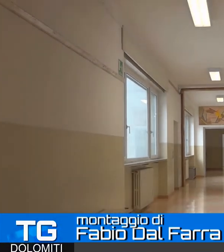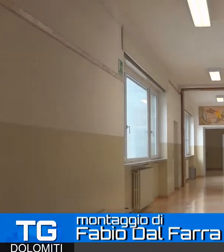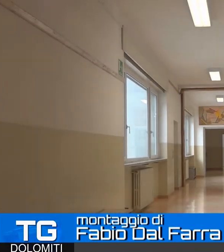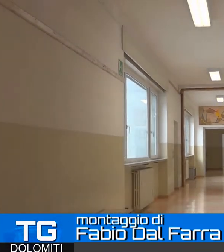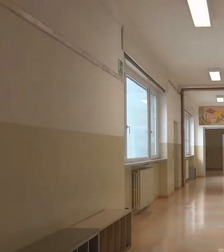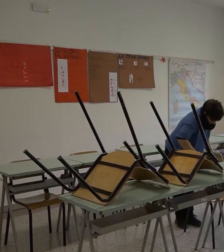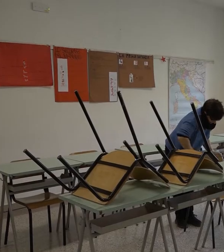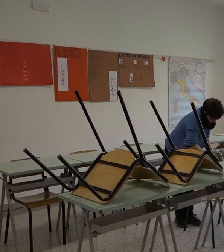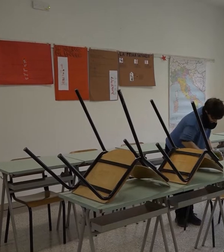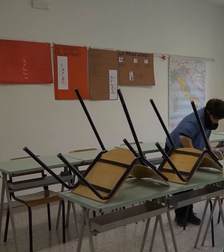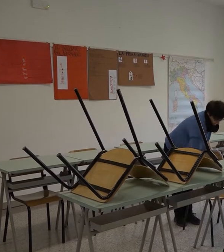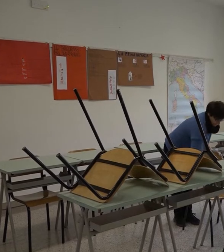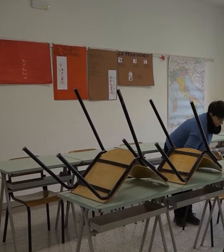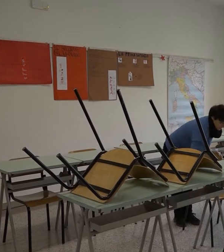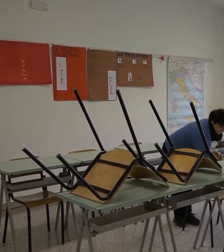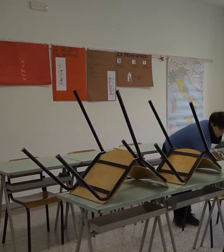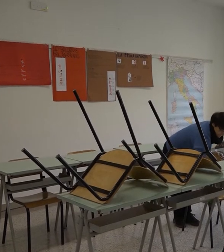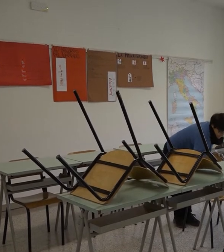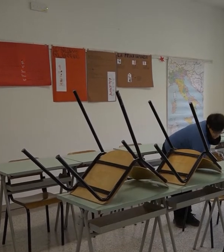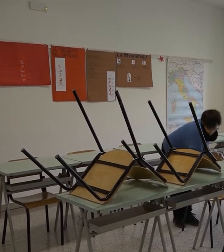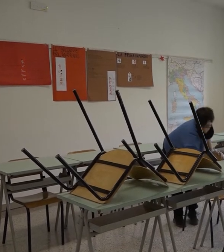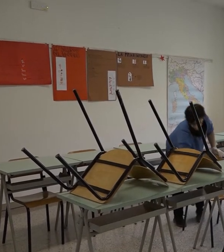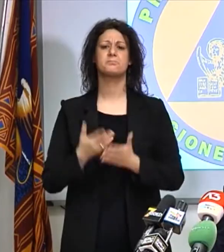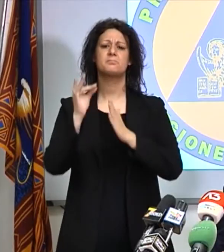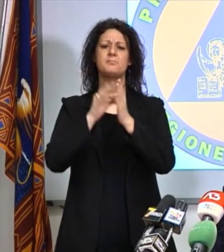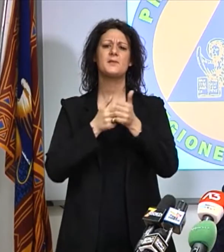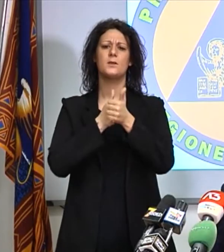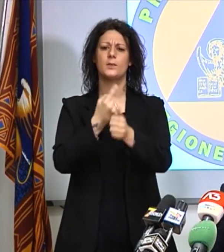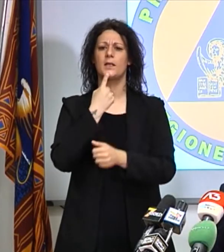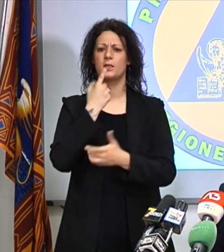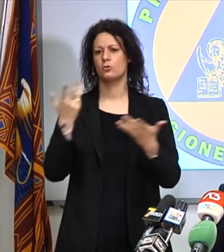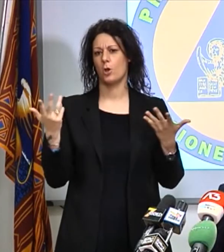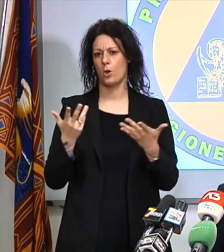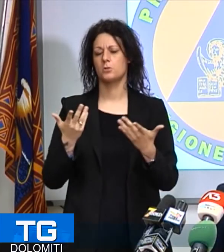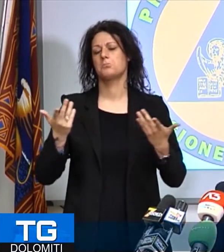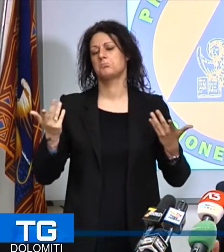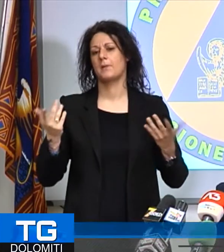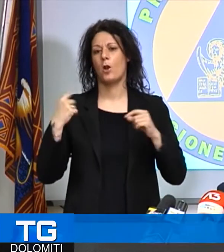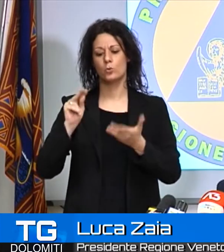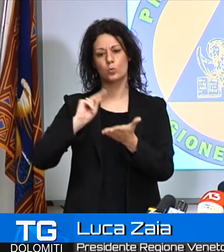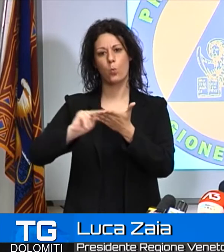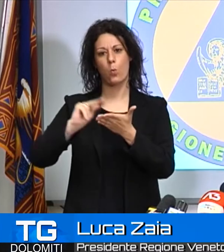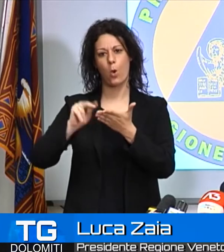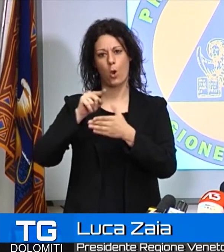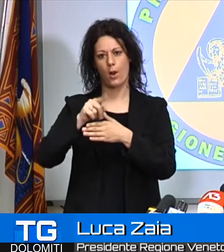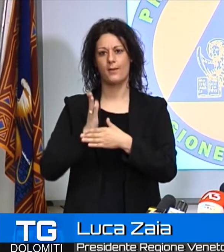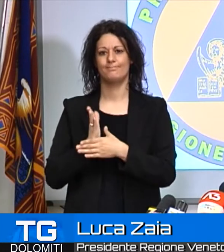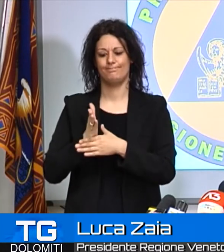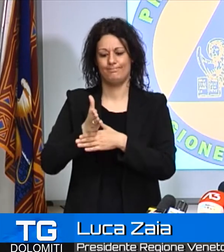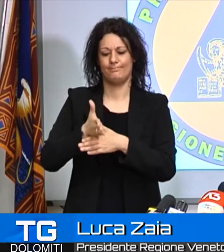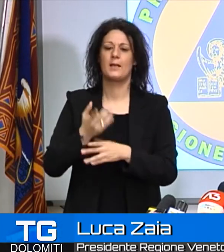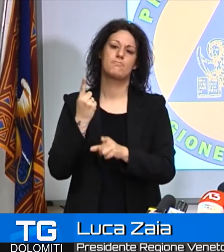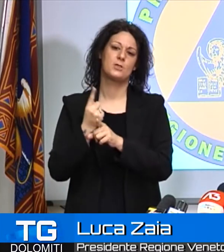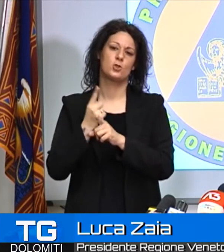con il nuovo anno scolastico. Sostanzialmente prevedono i varchi e l'ingresso nelle scuole, che sono cose sostenibili, a misura della